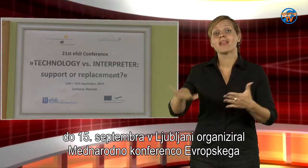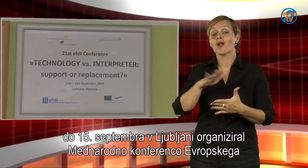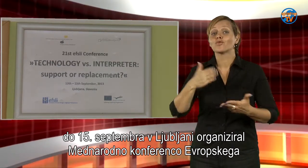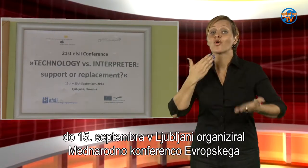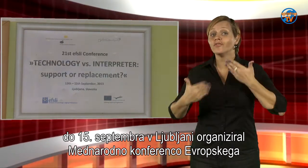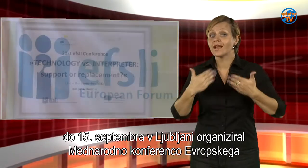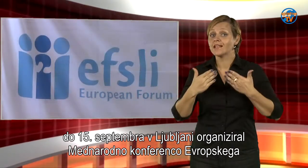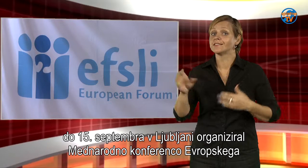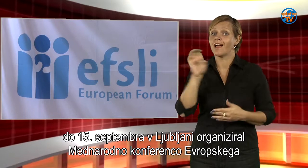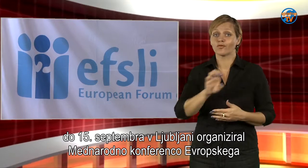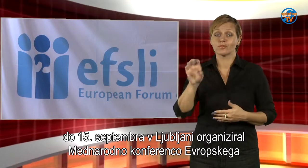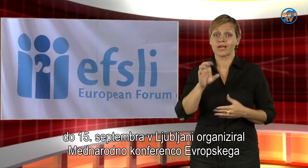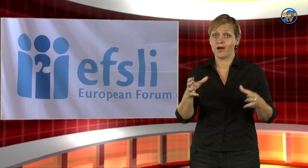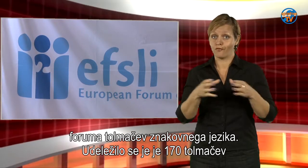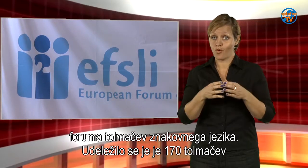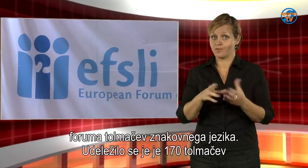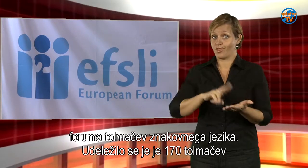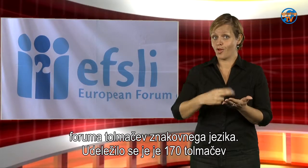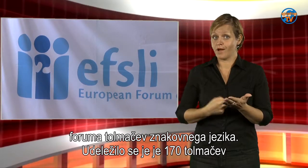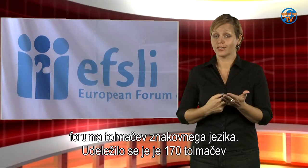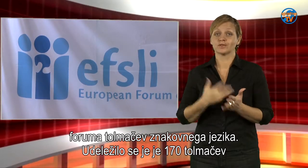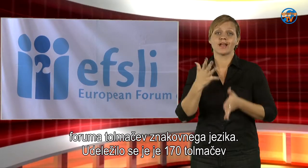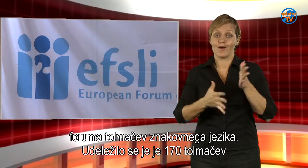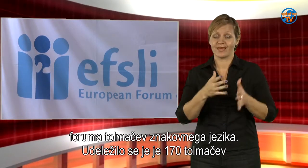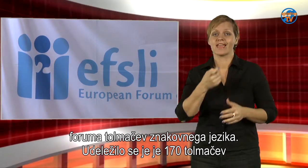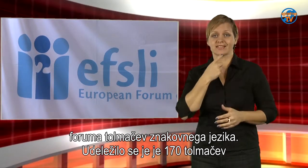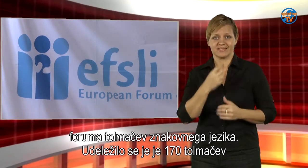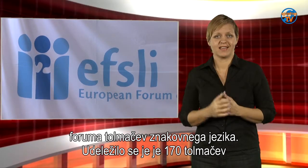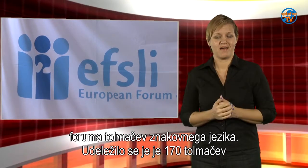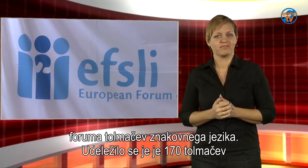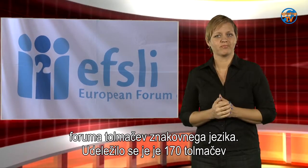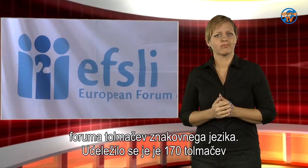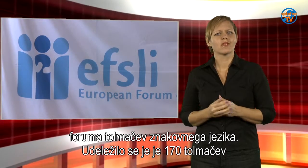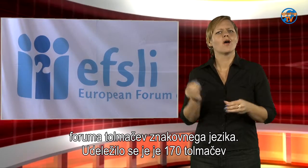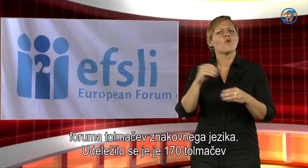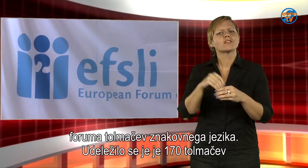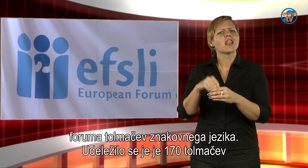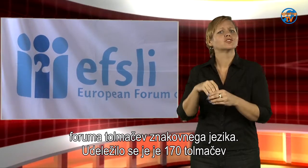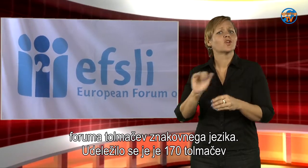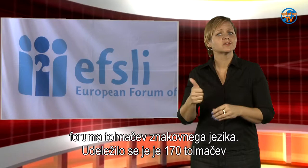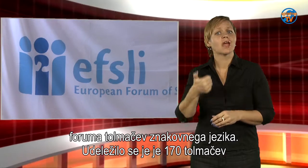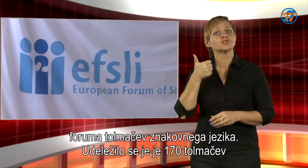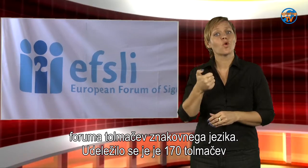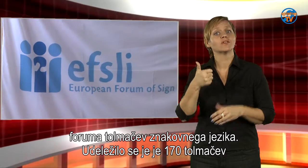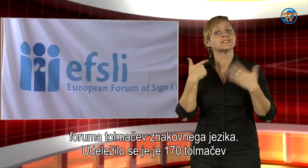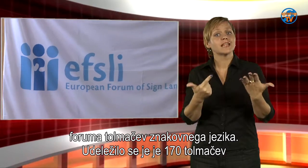mednarodno konferenco Evropskega foruma tolmačev znakovnega jezika. Udeležilo se je